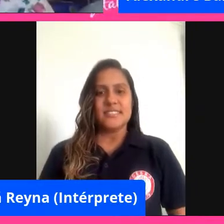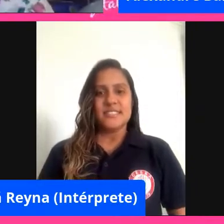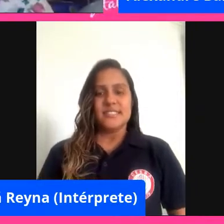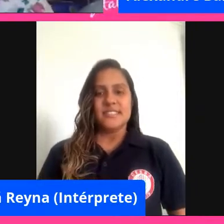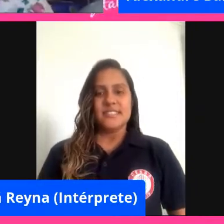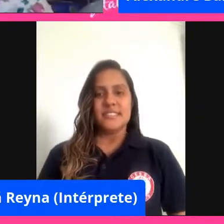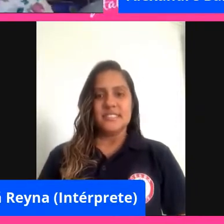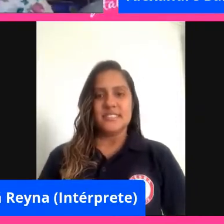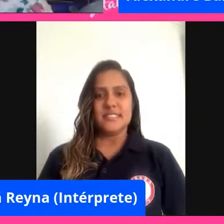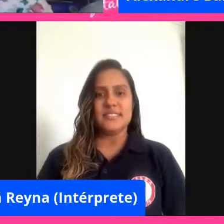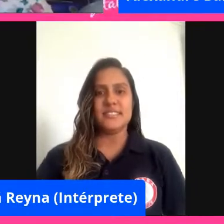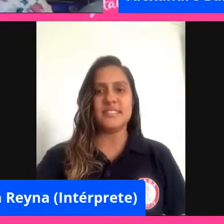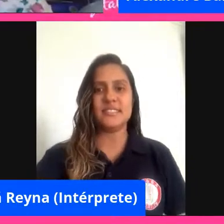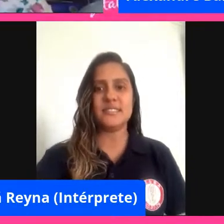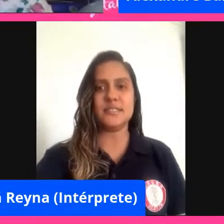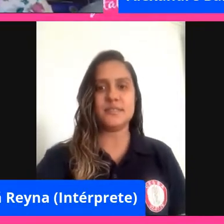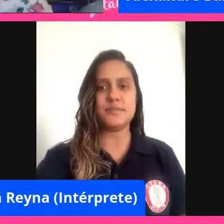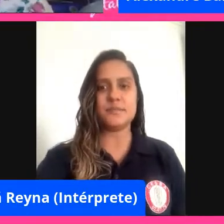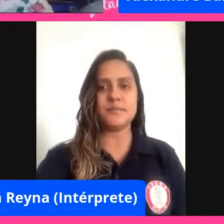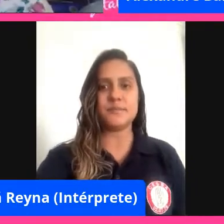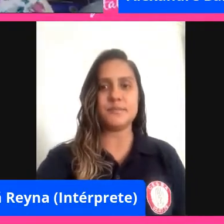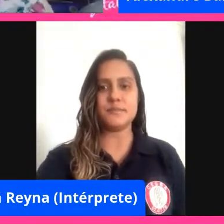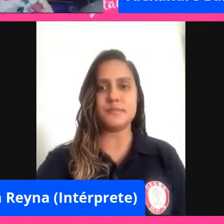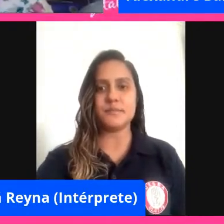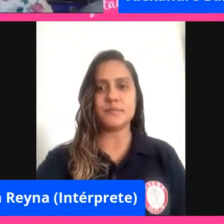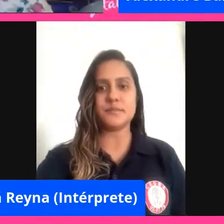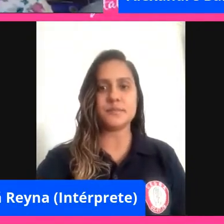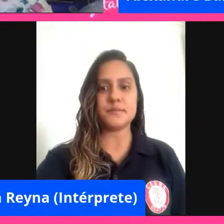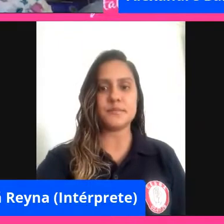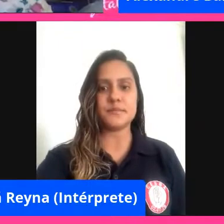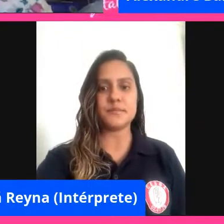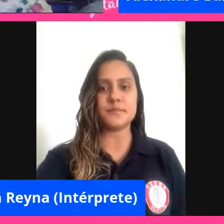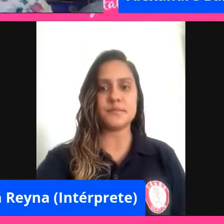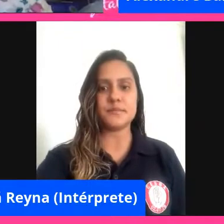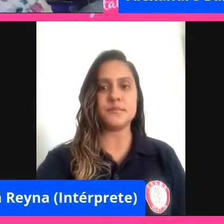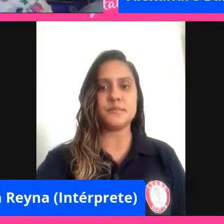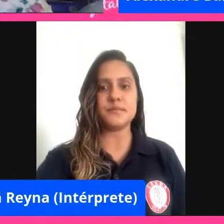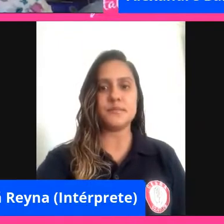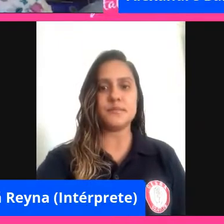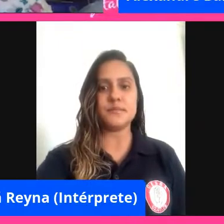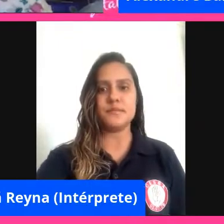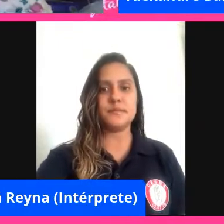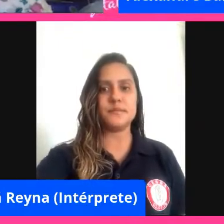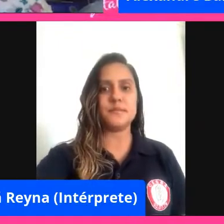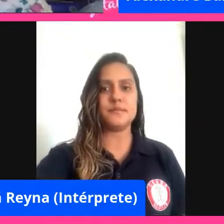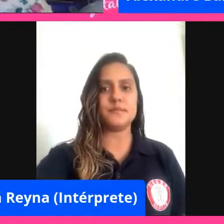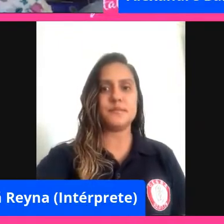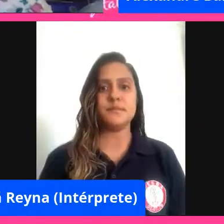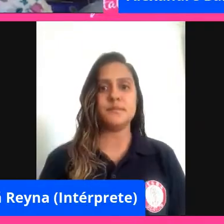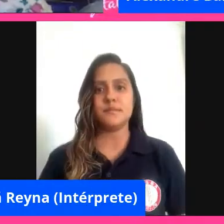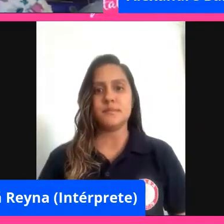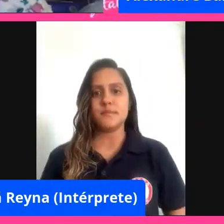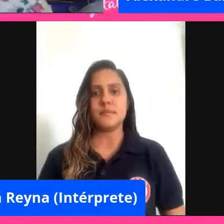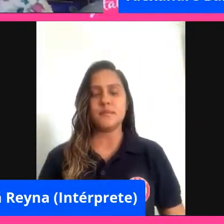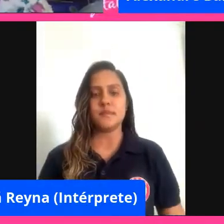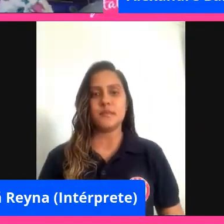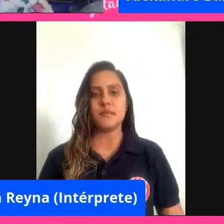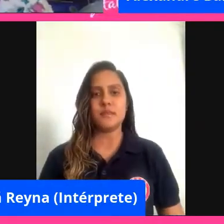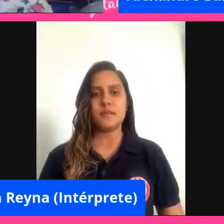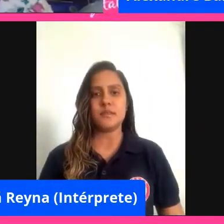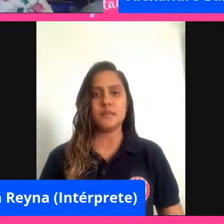projeto, Alexandre. É só porque eu lembrei da hora que eu falei com você, aí achei. Achei Não, legal. achei ótimo, achei ótimo.